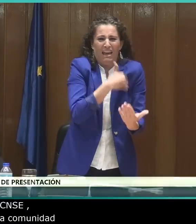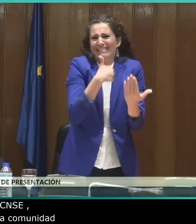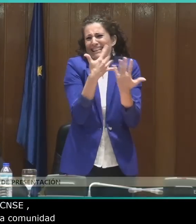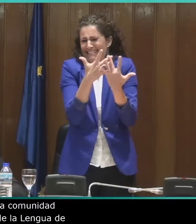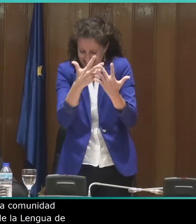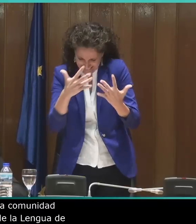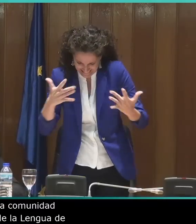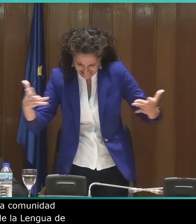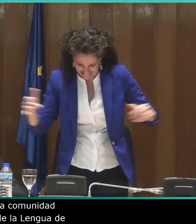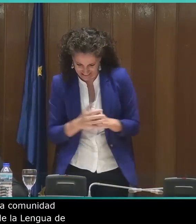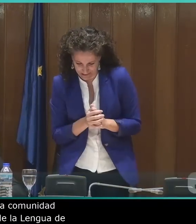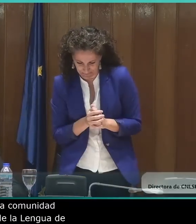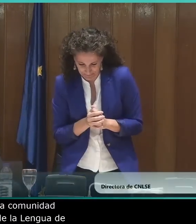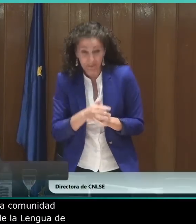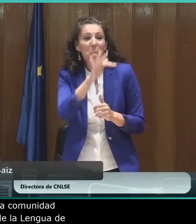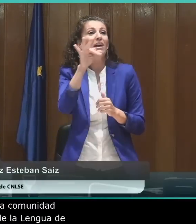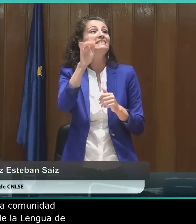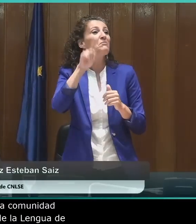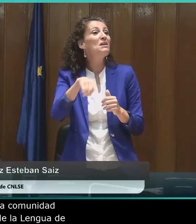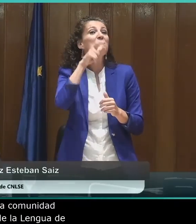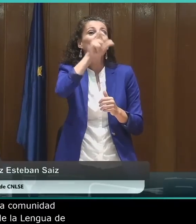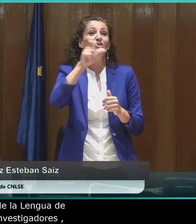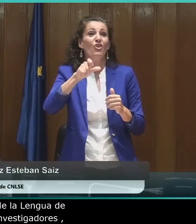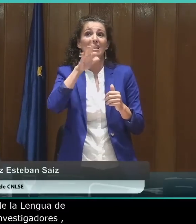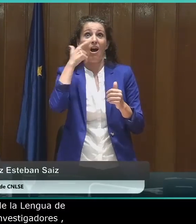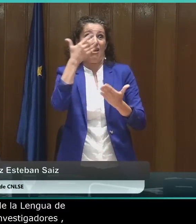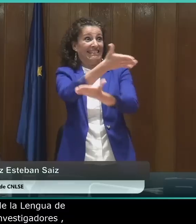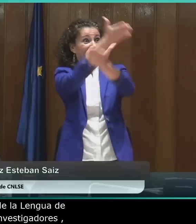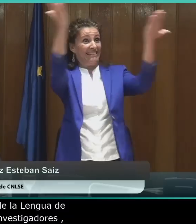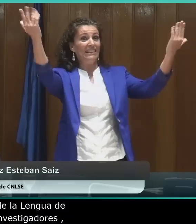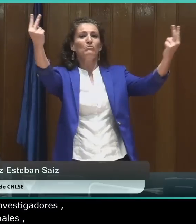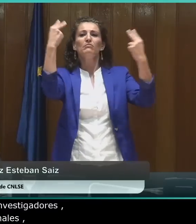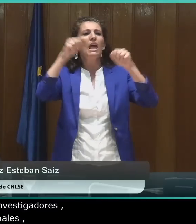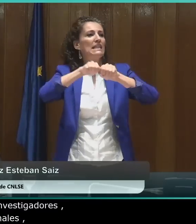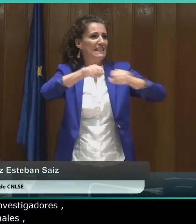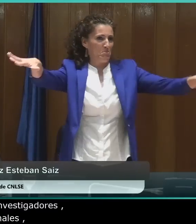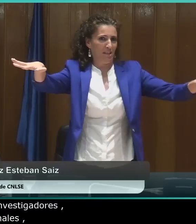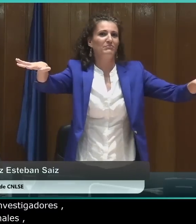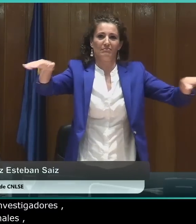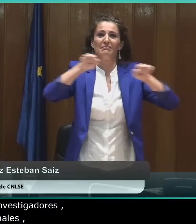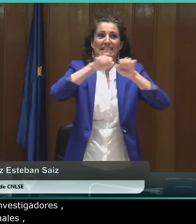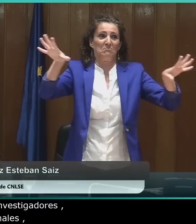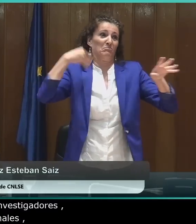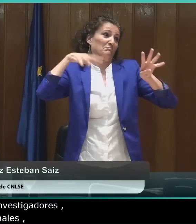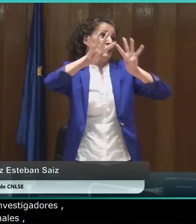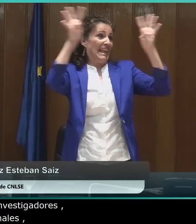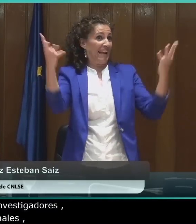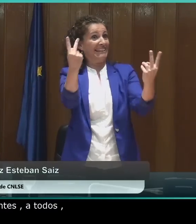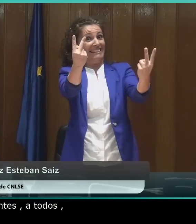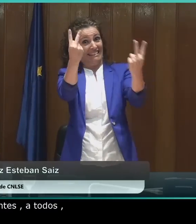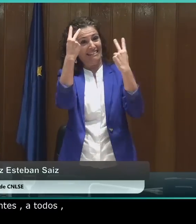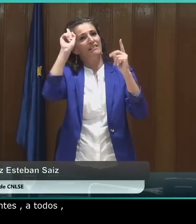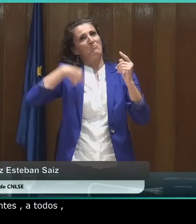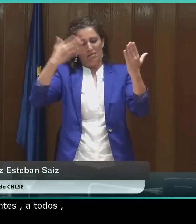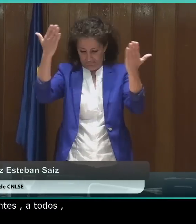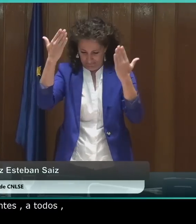familiares, estudiantes, a todos bienvenidos. Y también, bienvenidos a todas las personas que